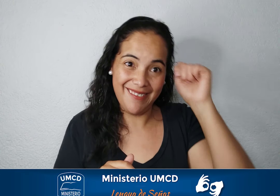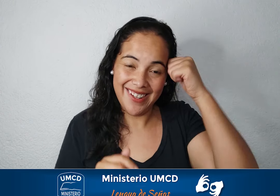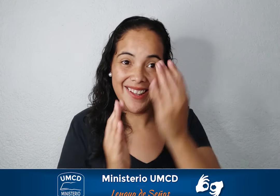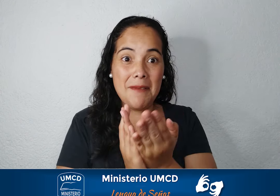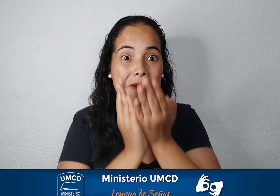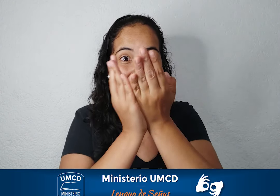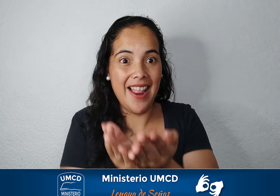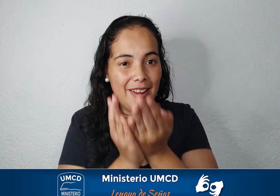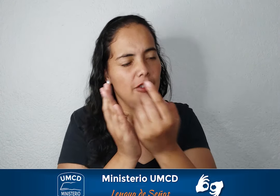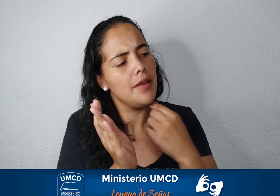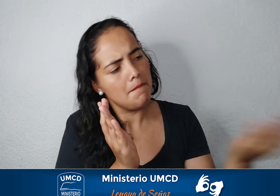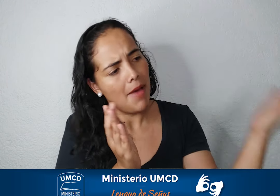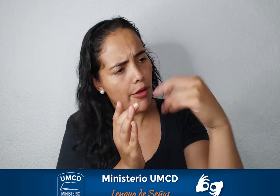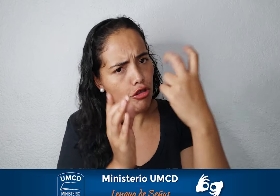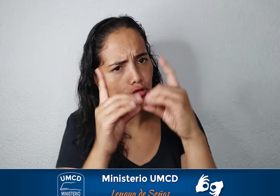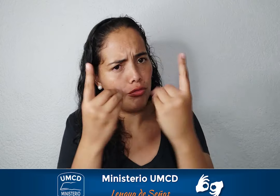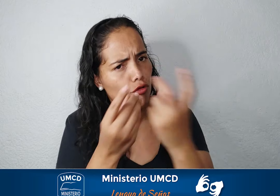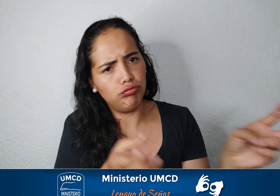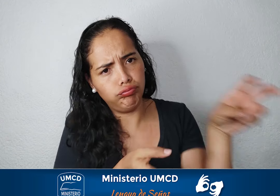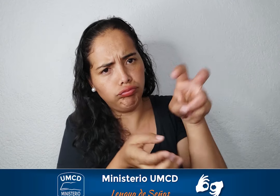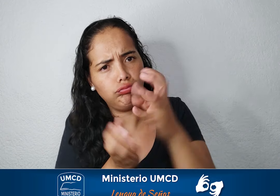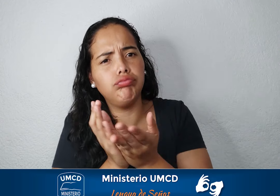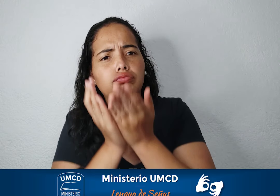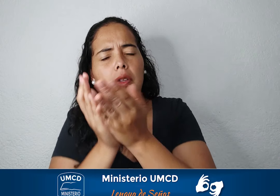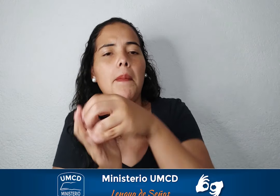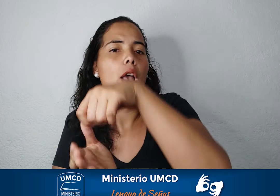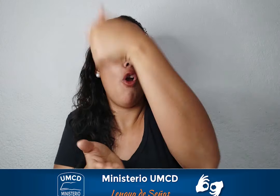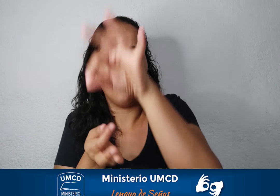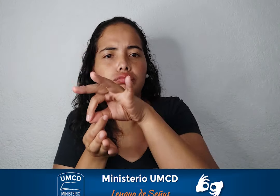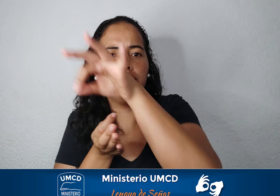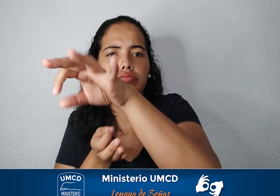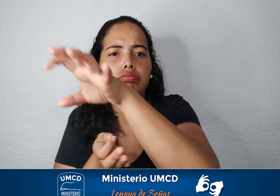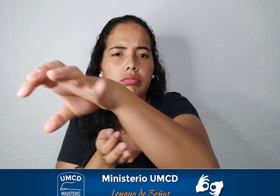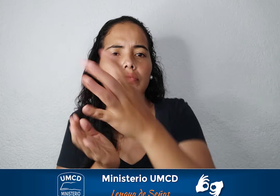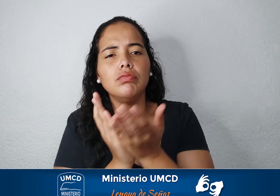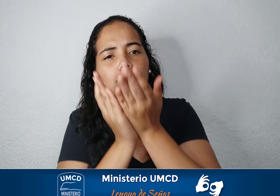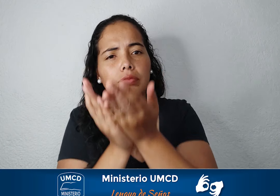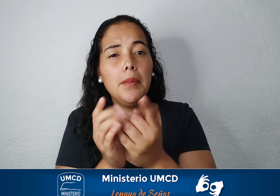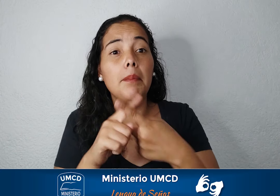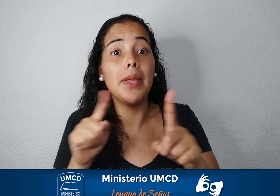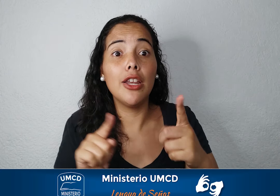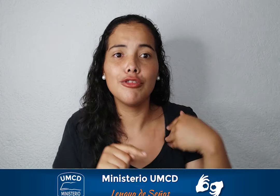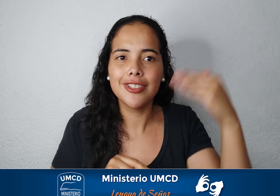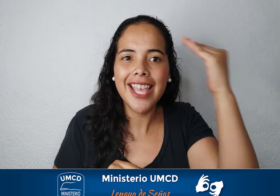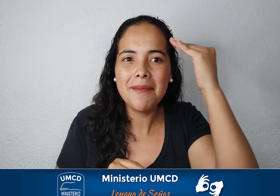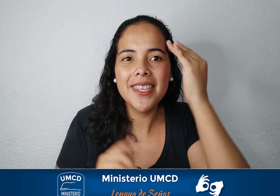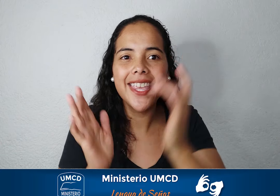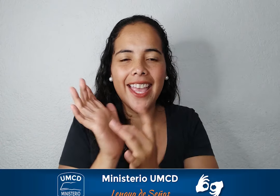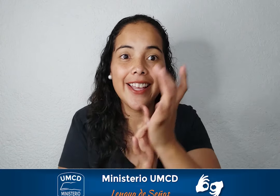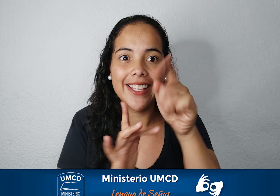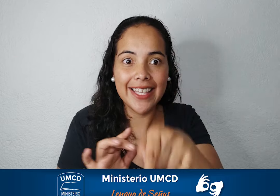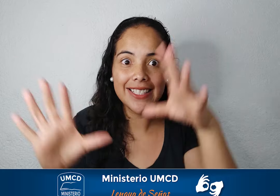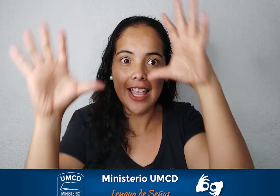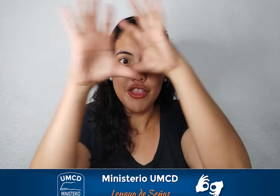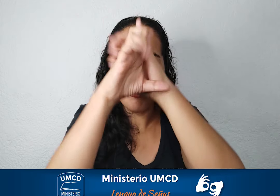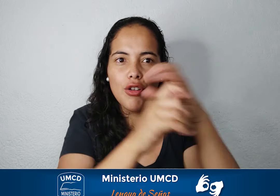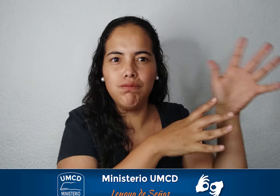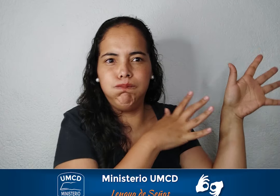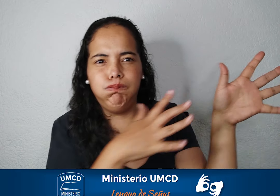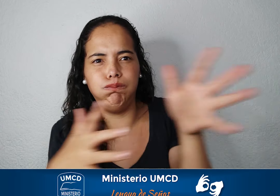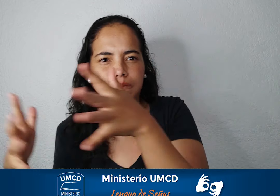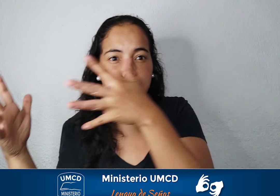Jesús mismo había embarcado a sus discípulos en esta travesía, porque él sabía que lo que iba a pasar esa noche